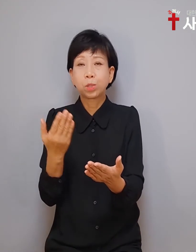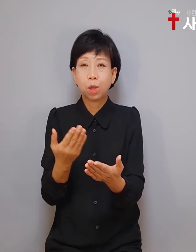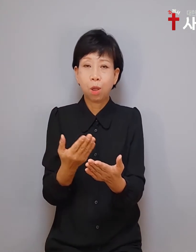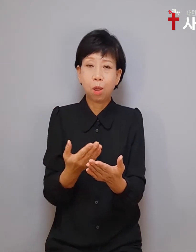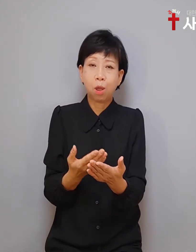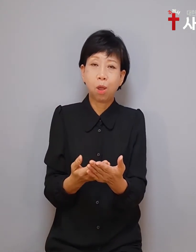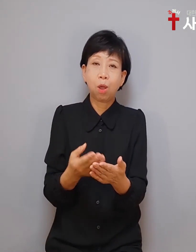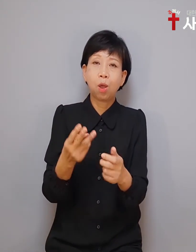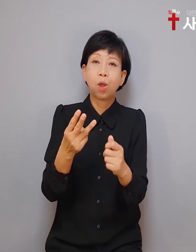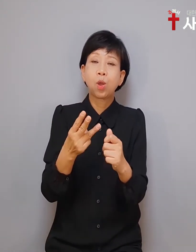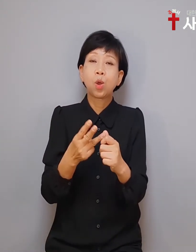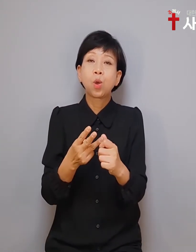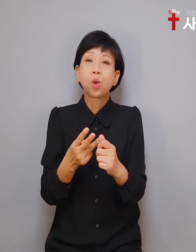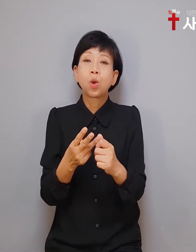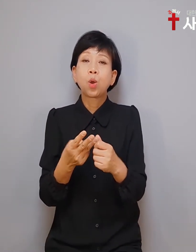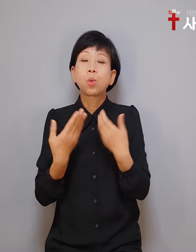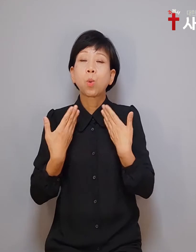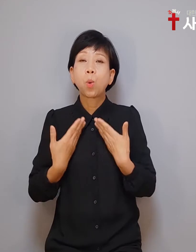하소서.